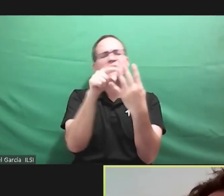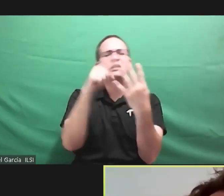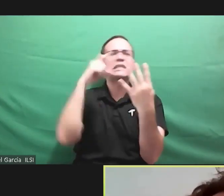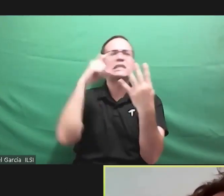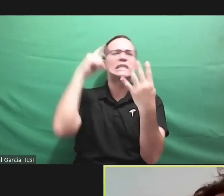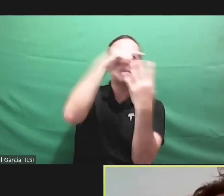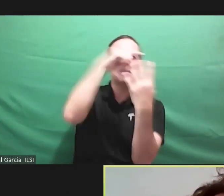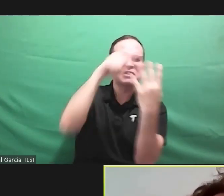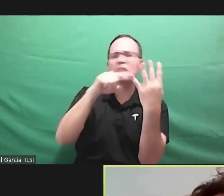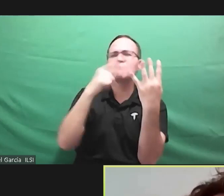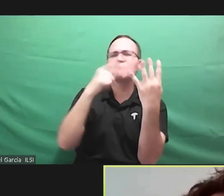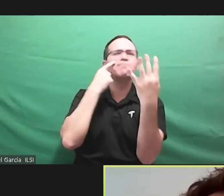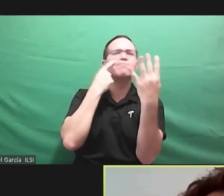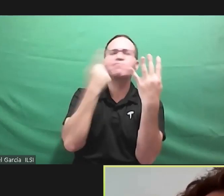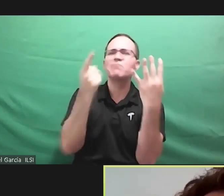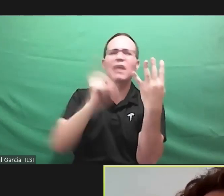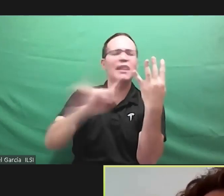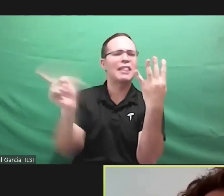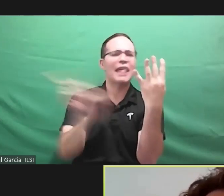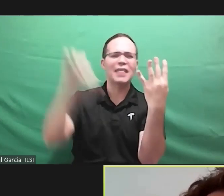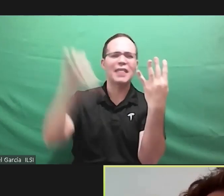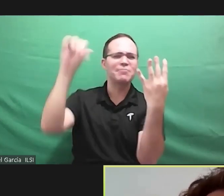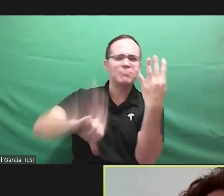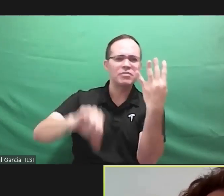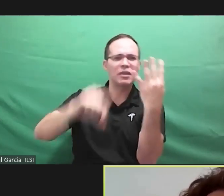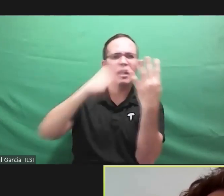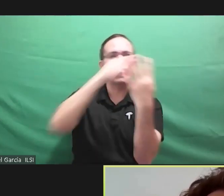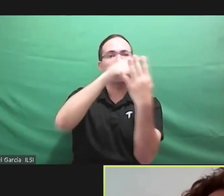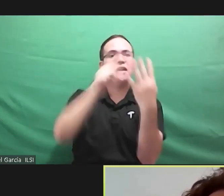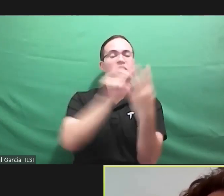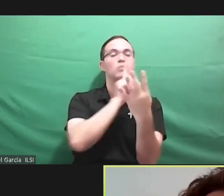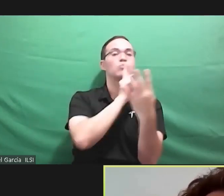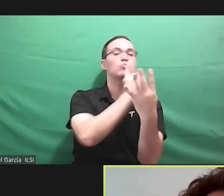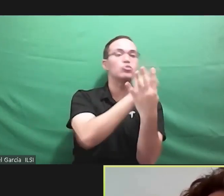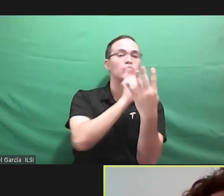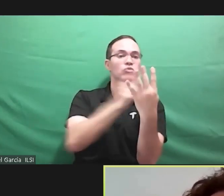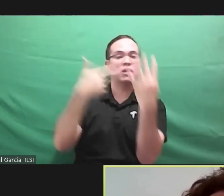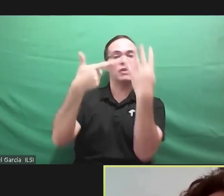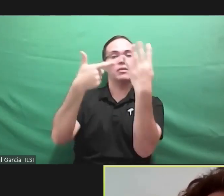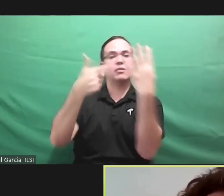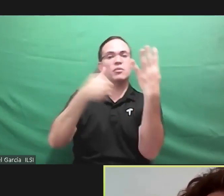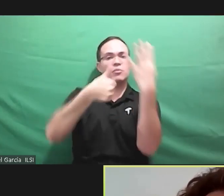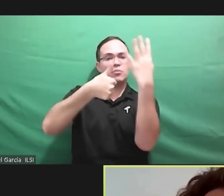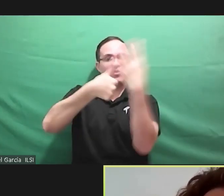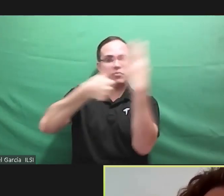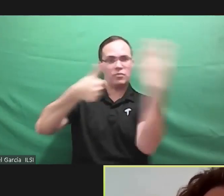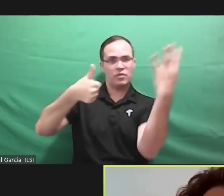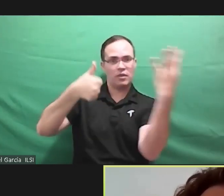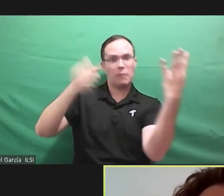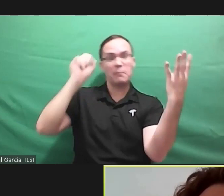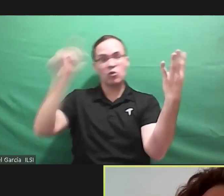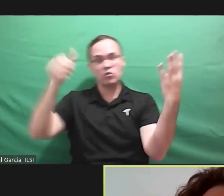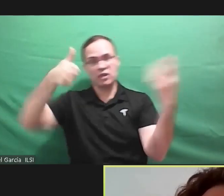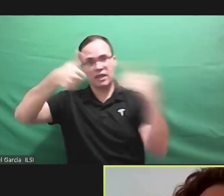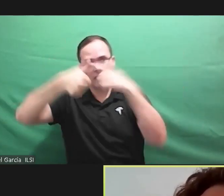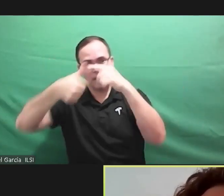que si la persona, de manera general, si la persona dice si mucha dificultad o no puedo hacerlo,